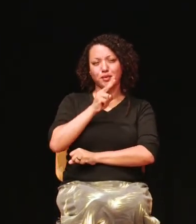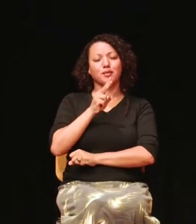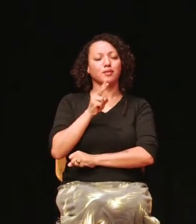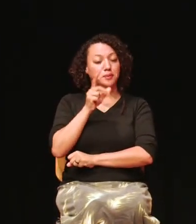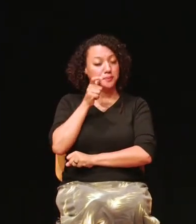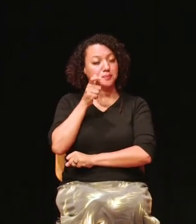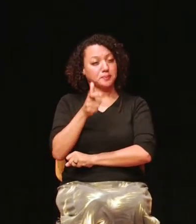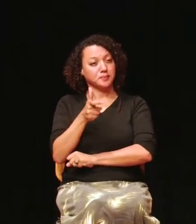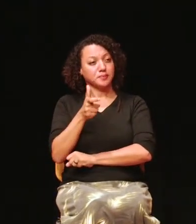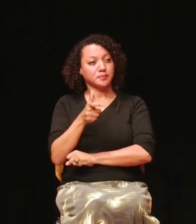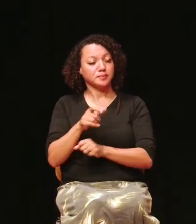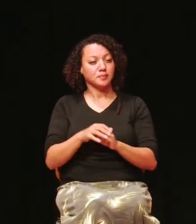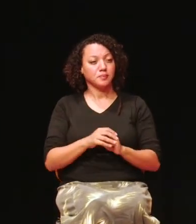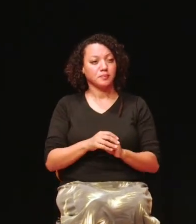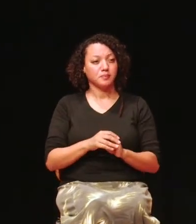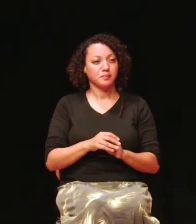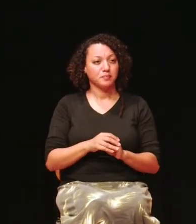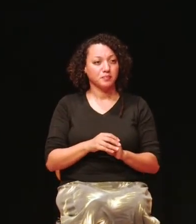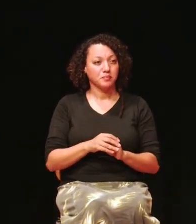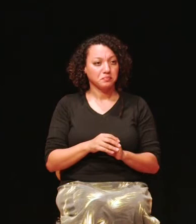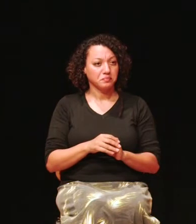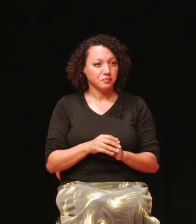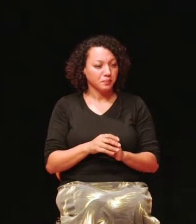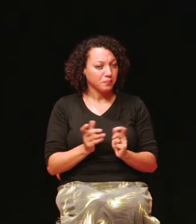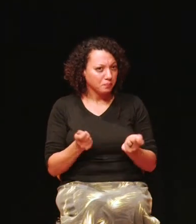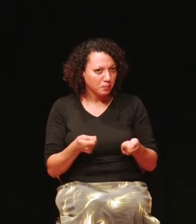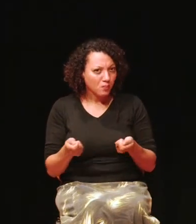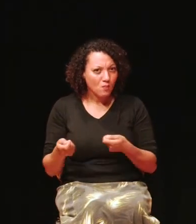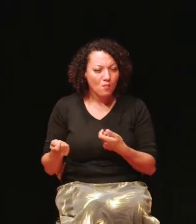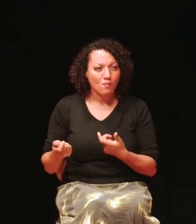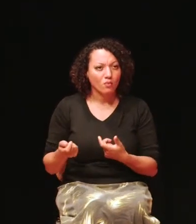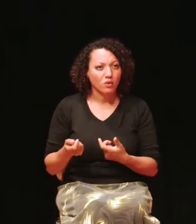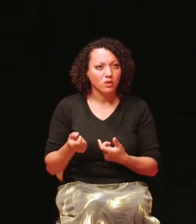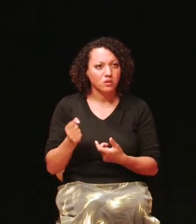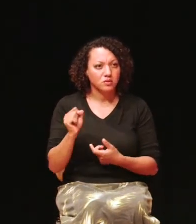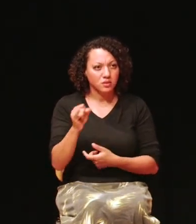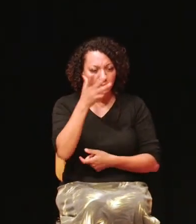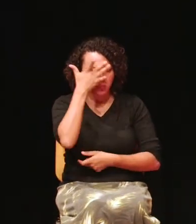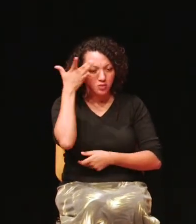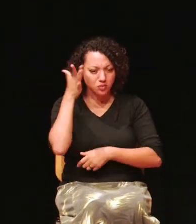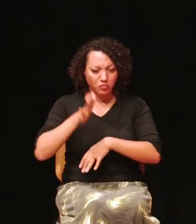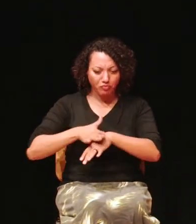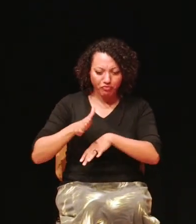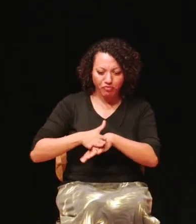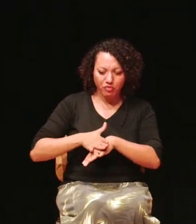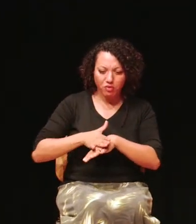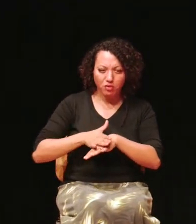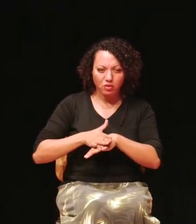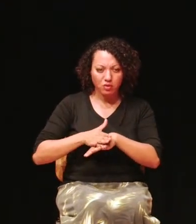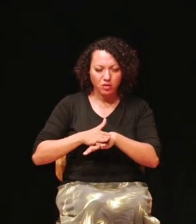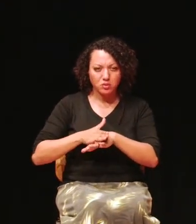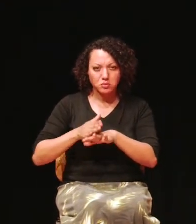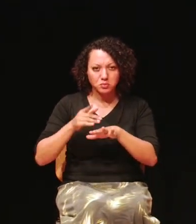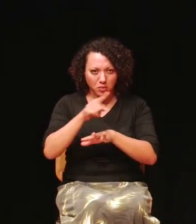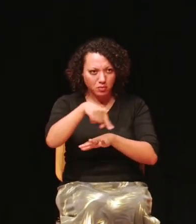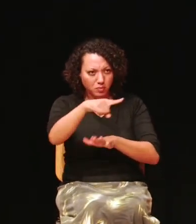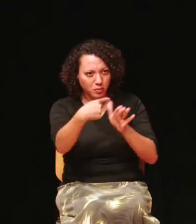muito interessantes, não é? É suficiente, quem fez a domanda, quem fez a